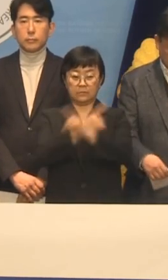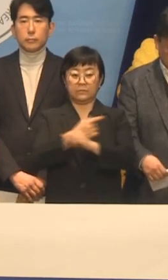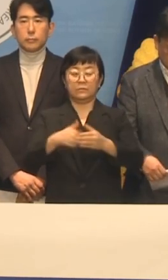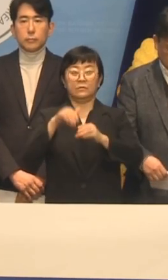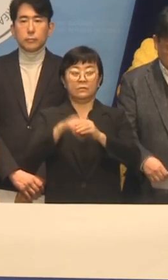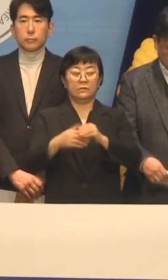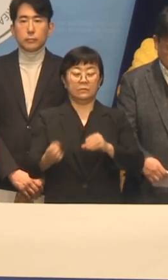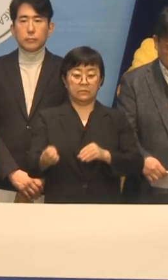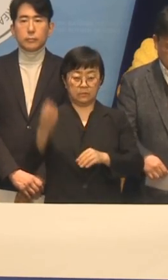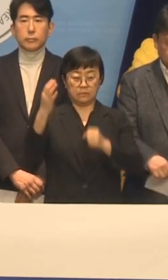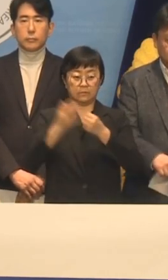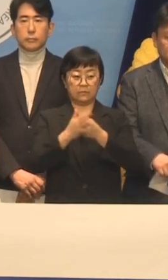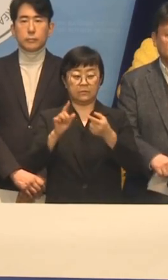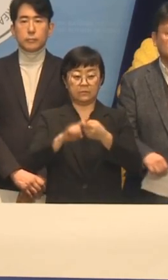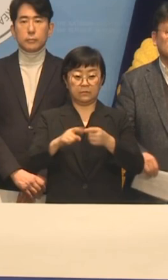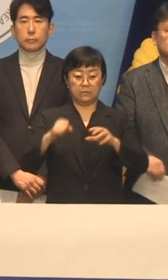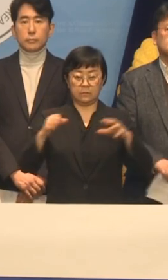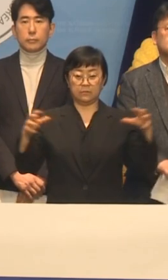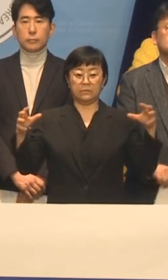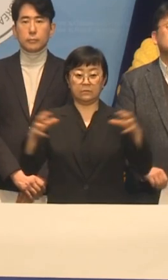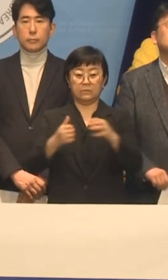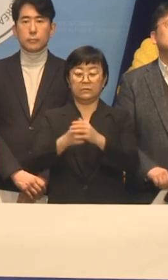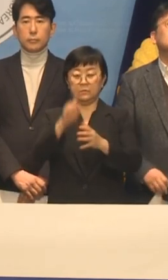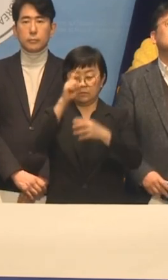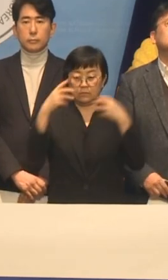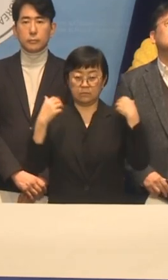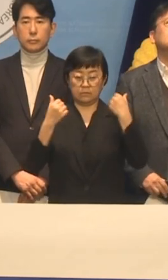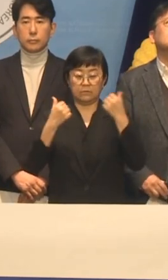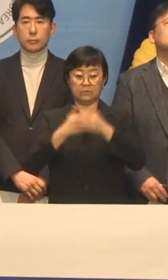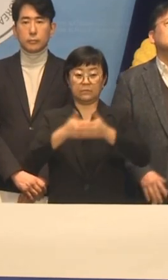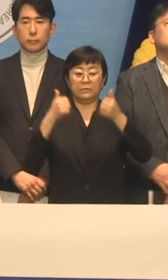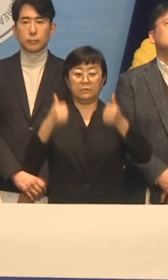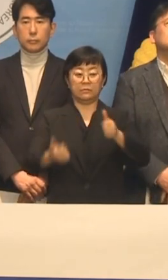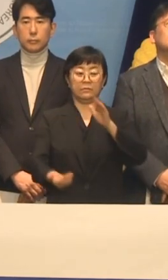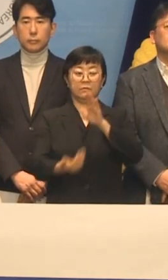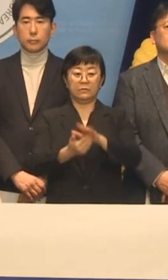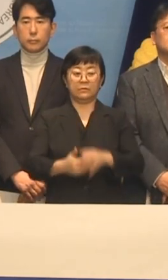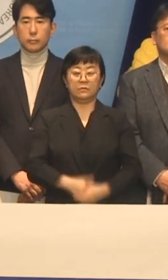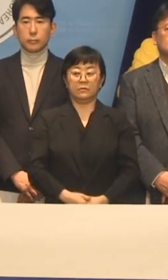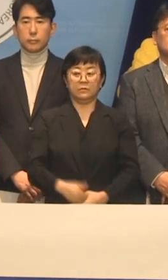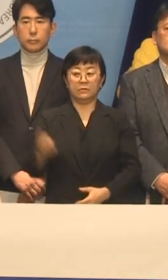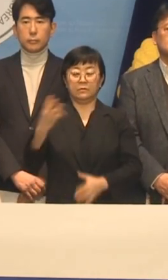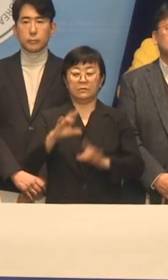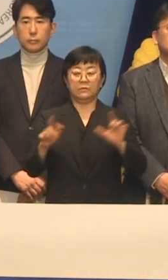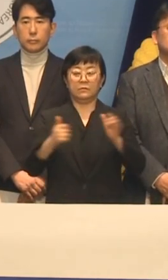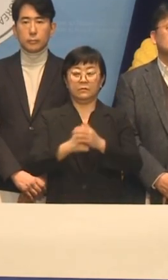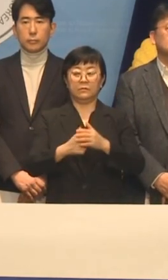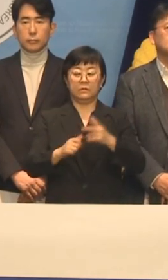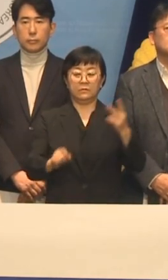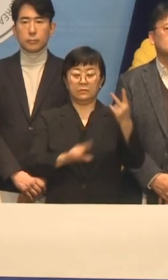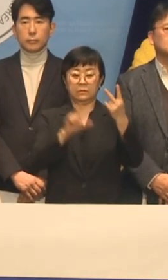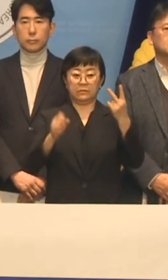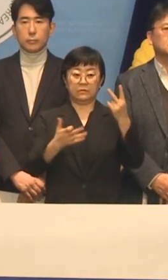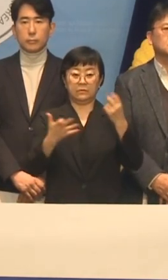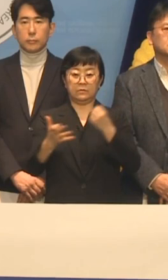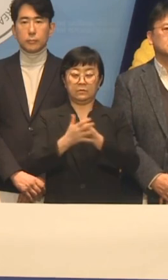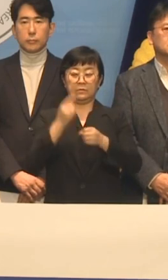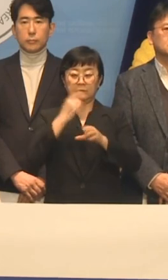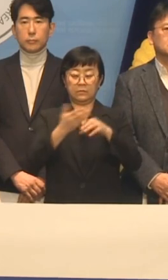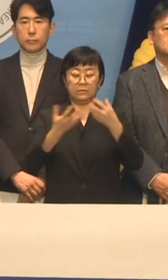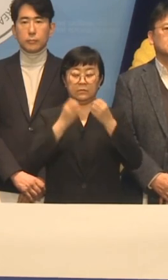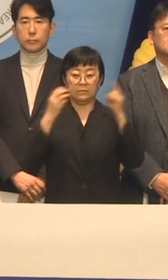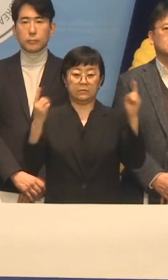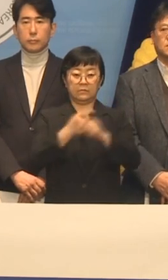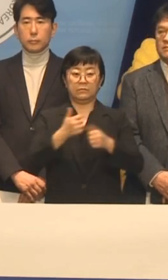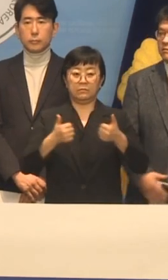총선 승리, 대단결로 정권 심판을 실현할 것입니다. 2024년 2월 19일 더민주